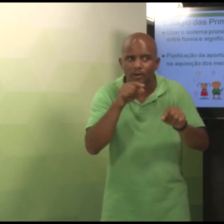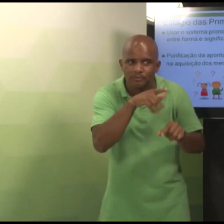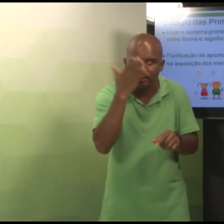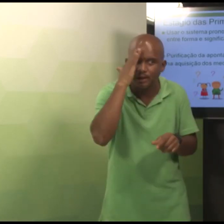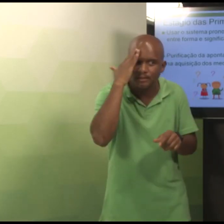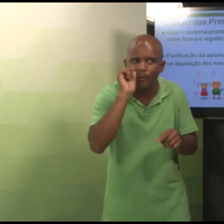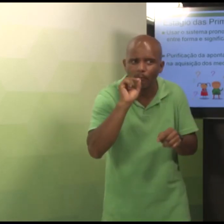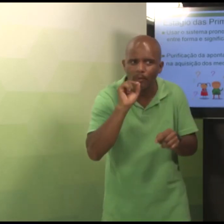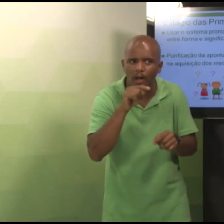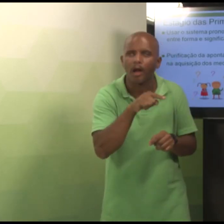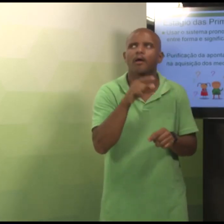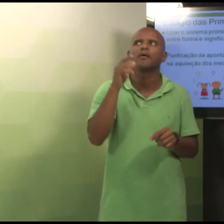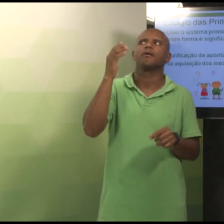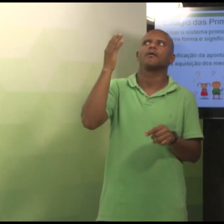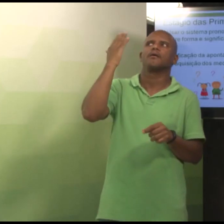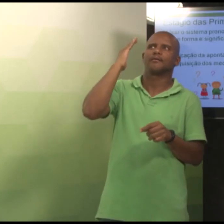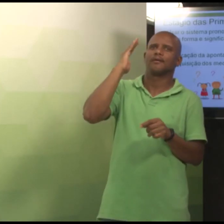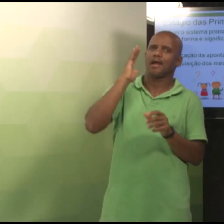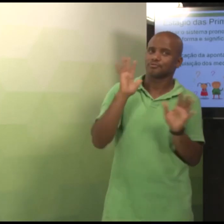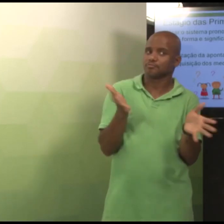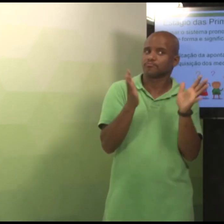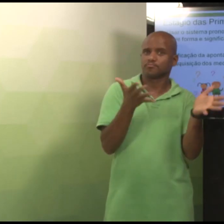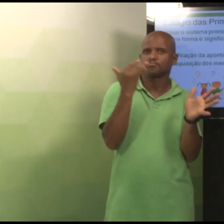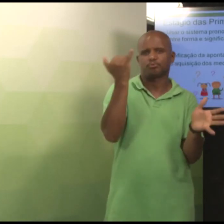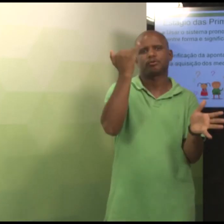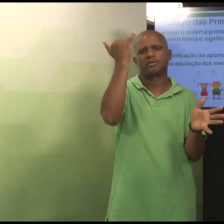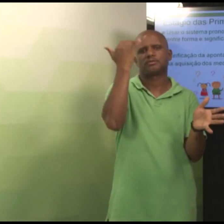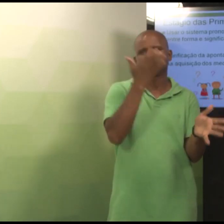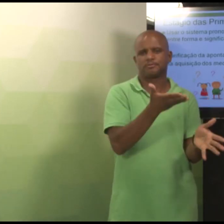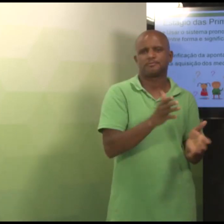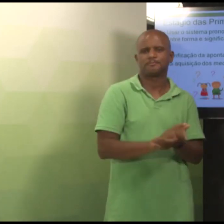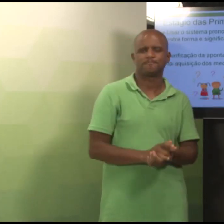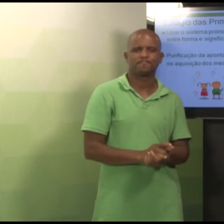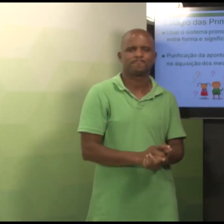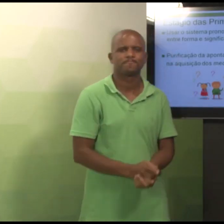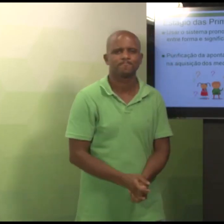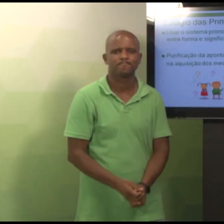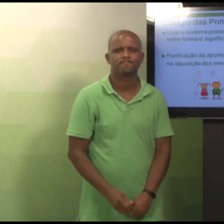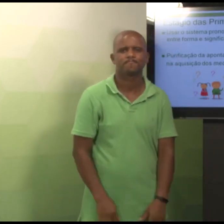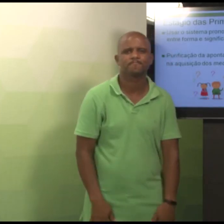outros. É uma forma de estimular, isso é importante.